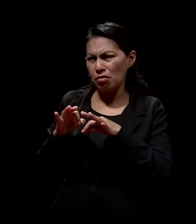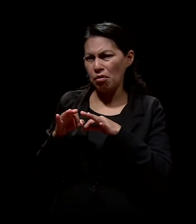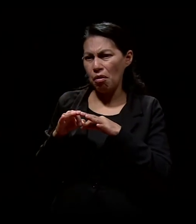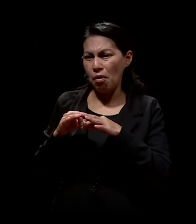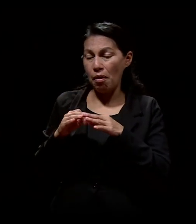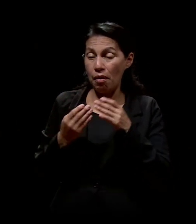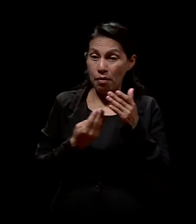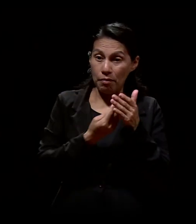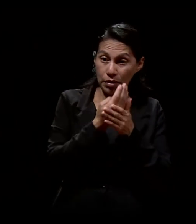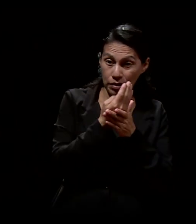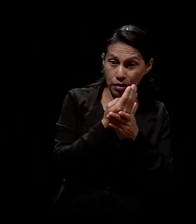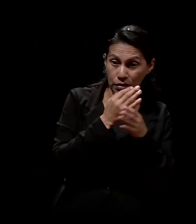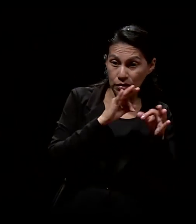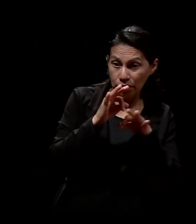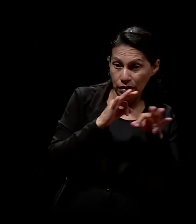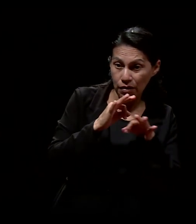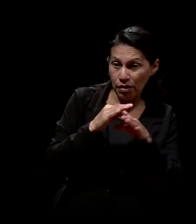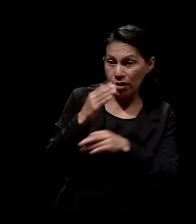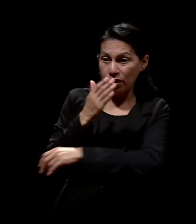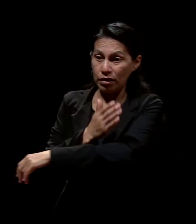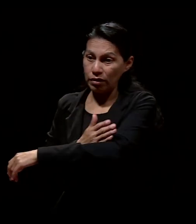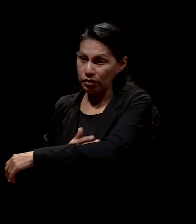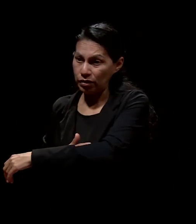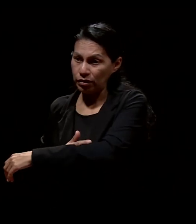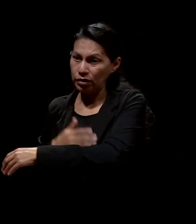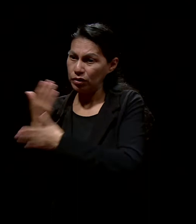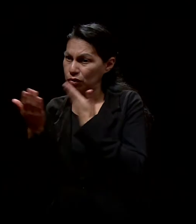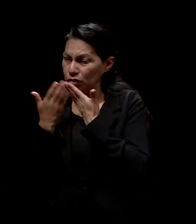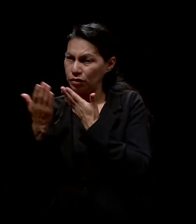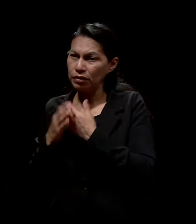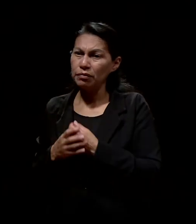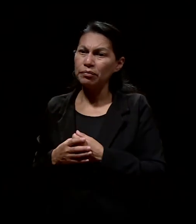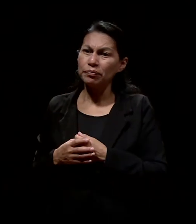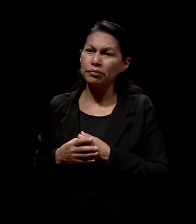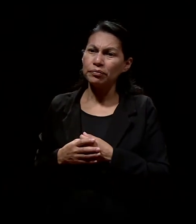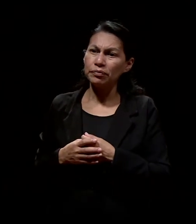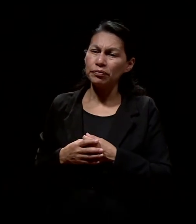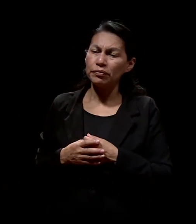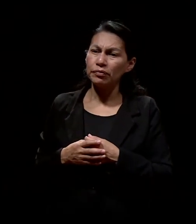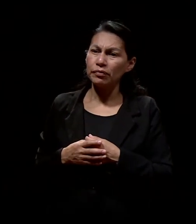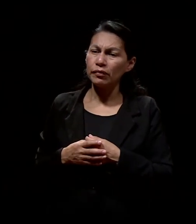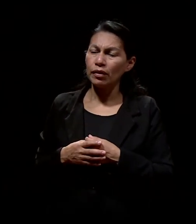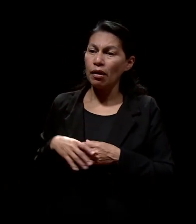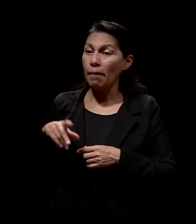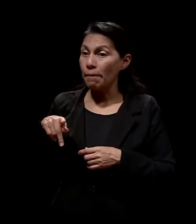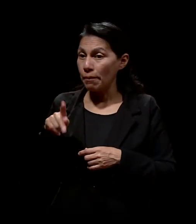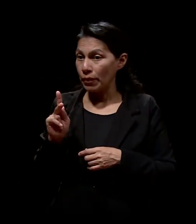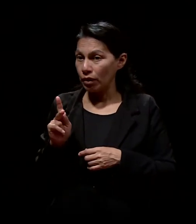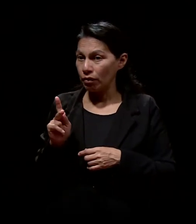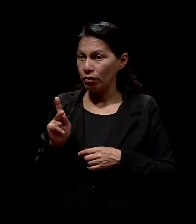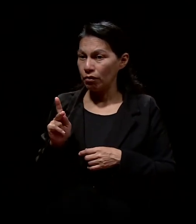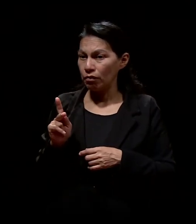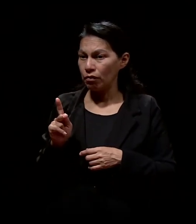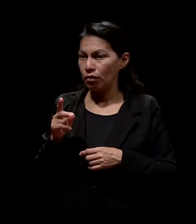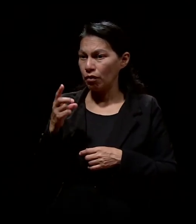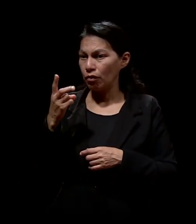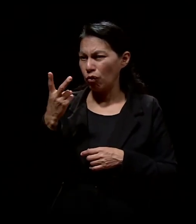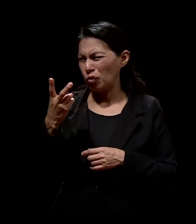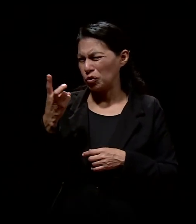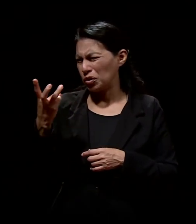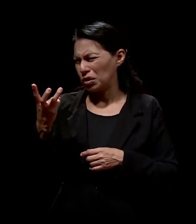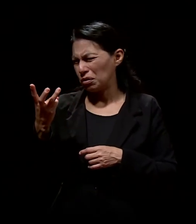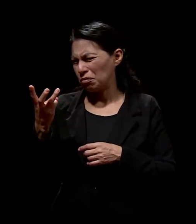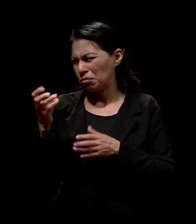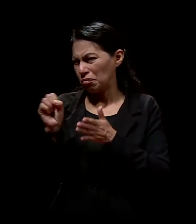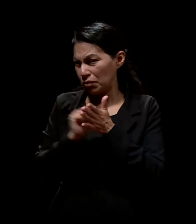carrera, estuve trabajando medio tiempo y en la tarde estudiaba, así que continué trabajando en el despacho donde yo estaba trabajando, pero